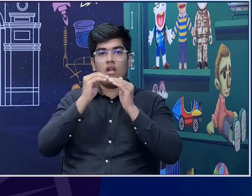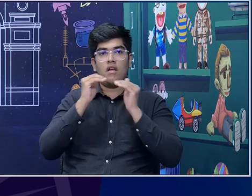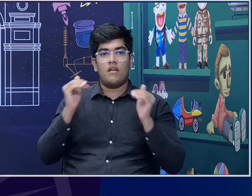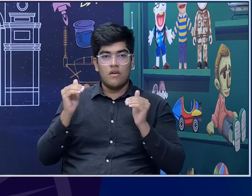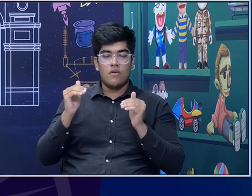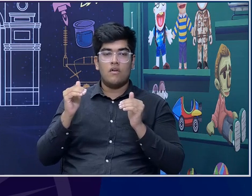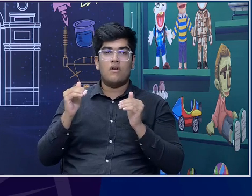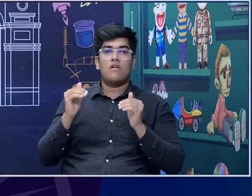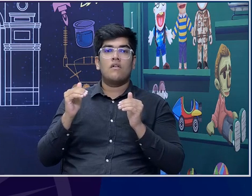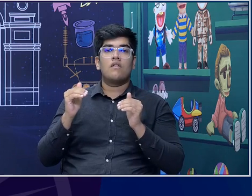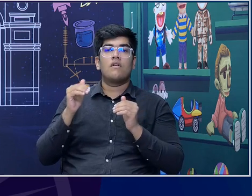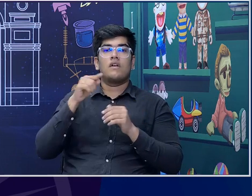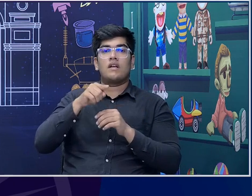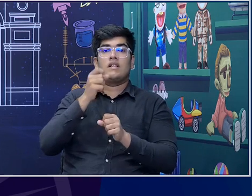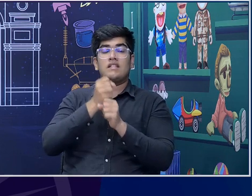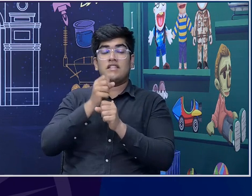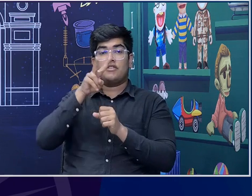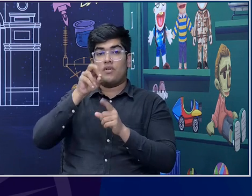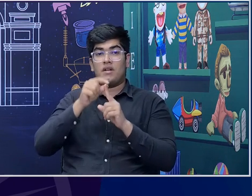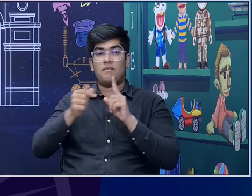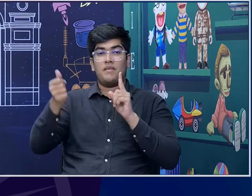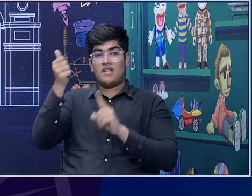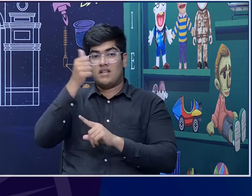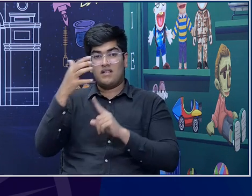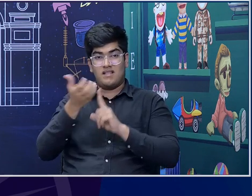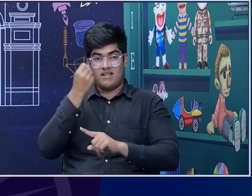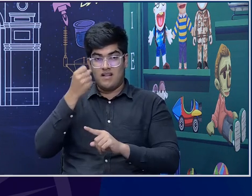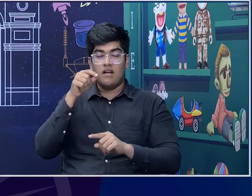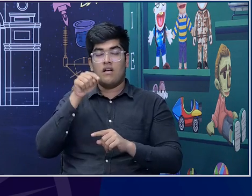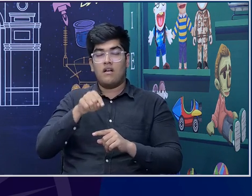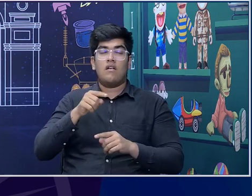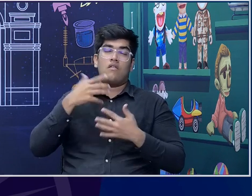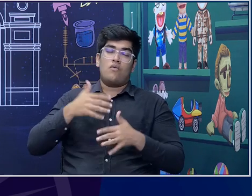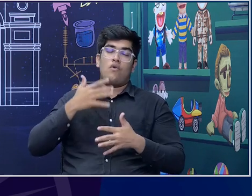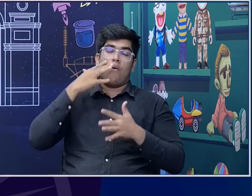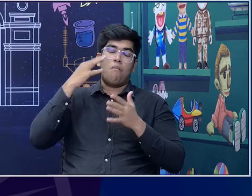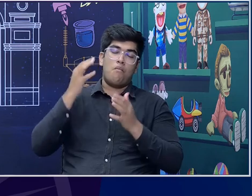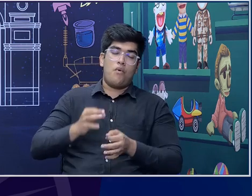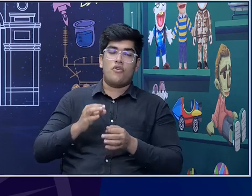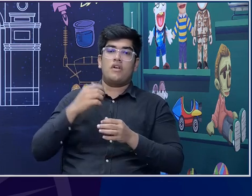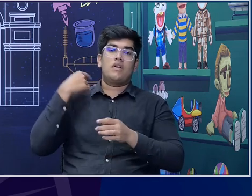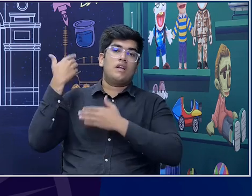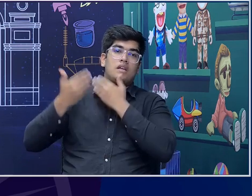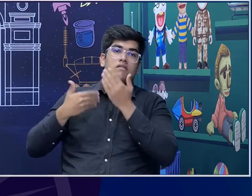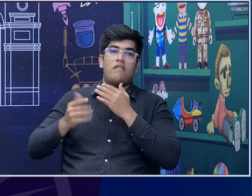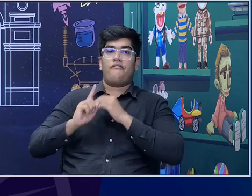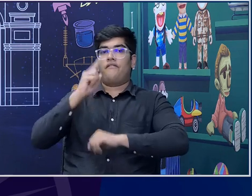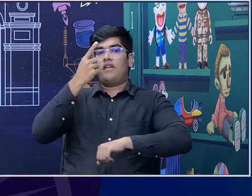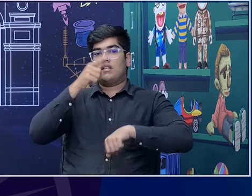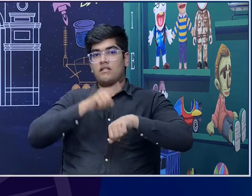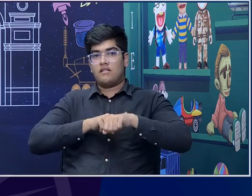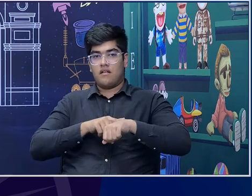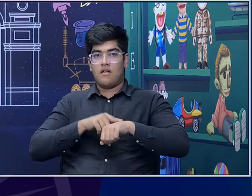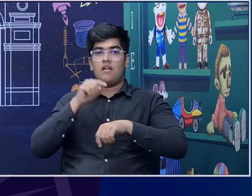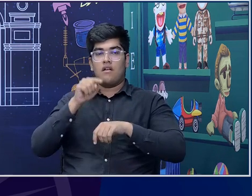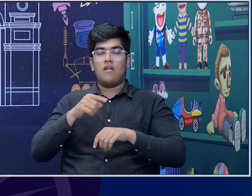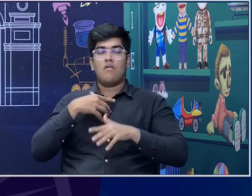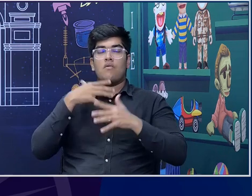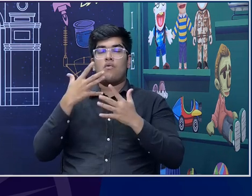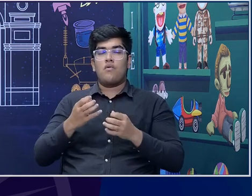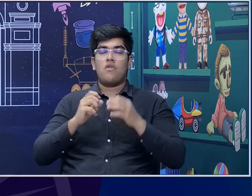India G20 Presidency would be a watershed moment in her history as it seeks to play a very important